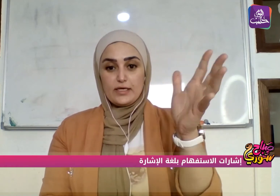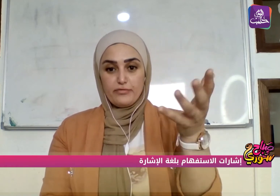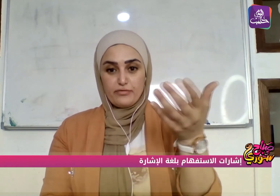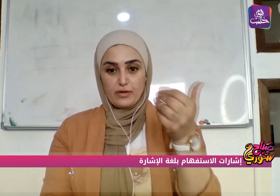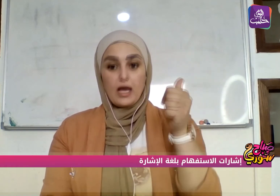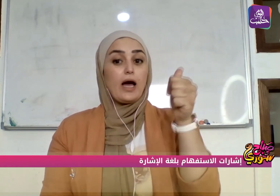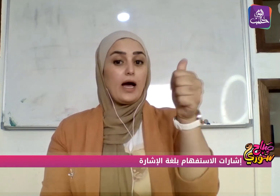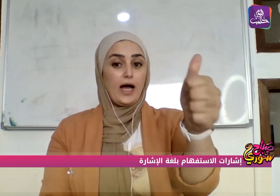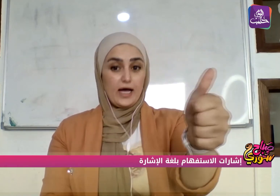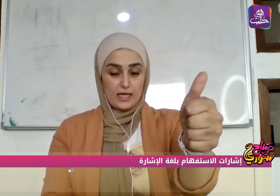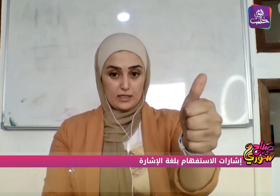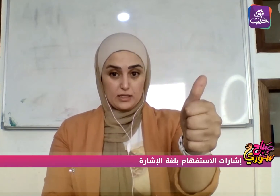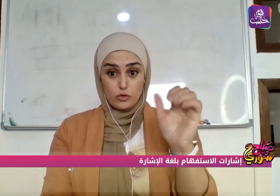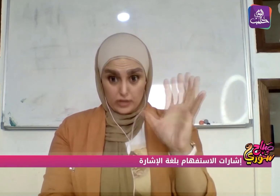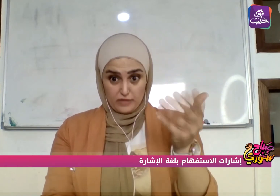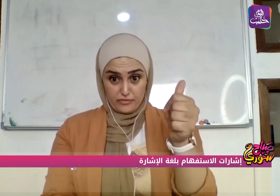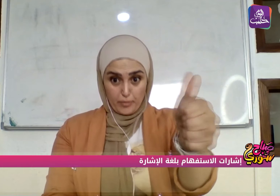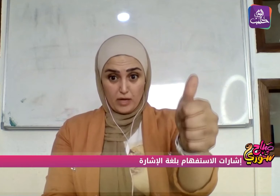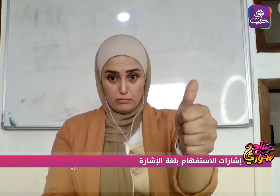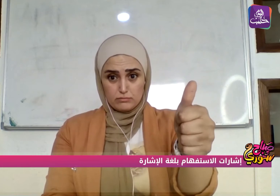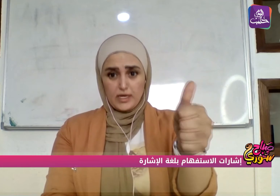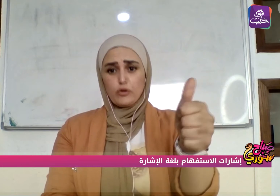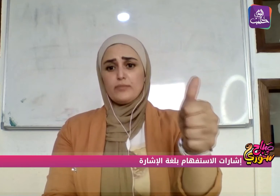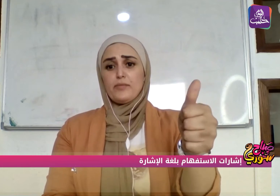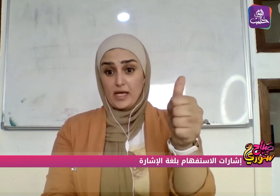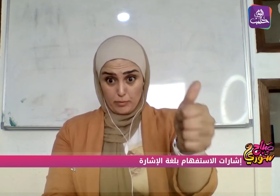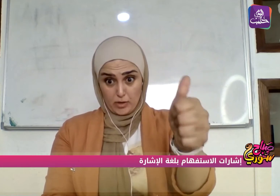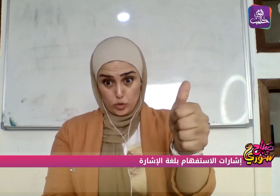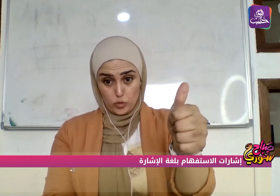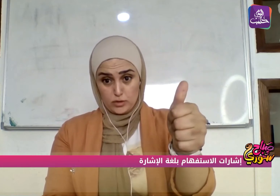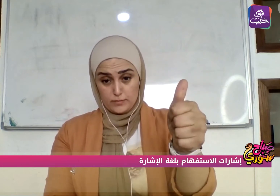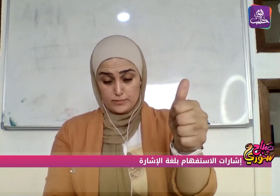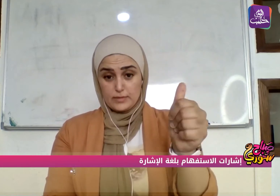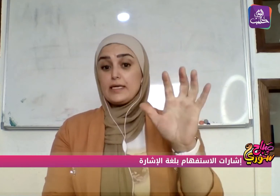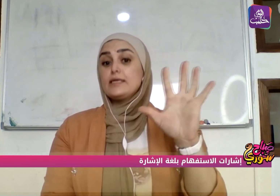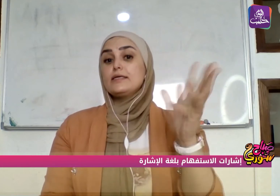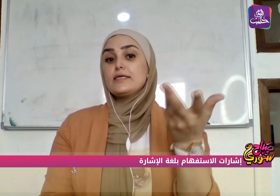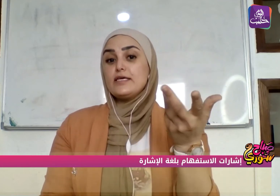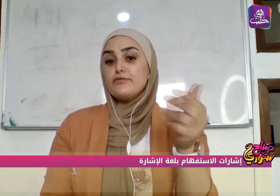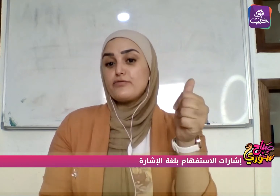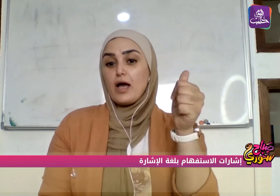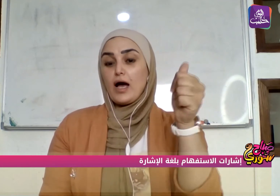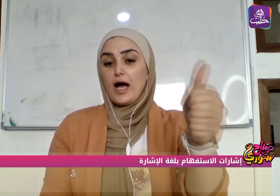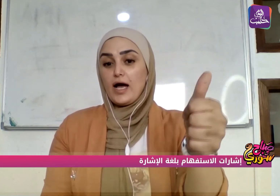كيف حالك، انه كيف تمام، هاد كله بنعملها تمام الامور. كيف